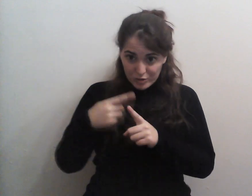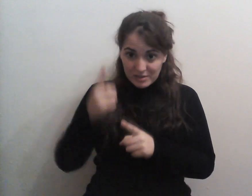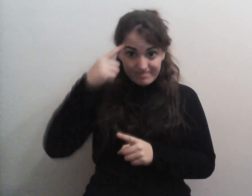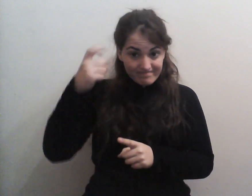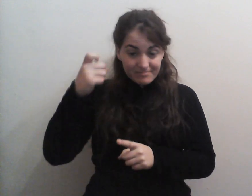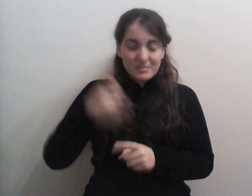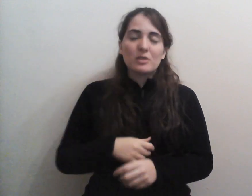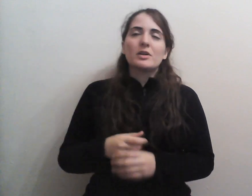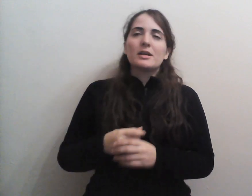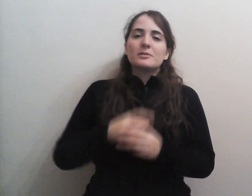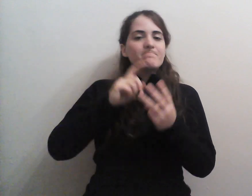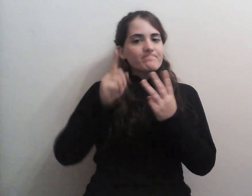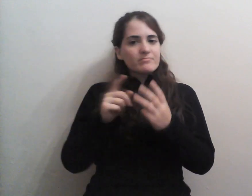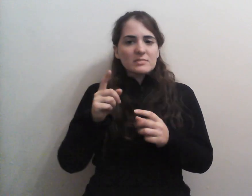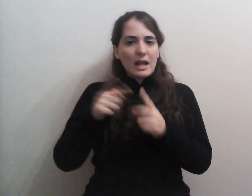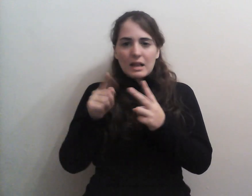textualmente, ¿qué hizo Dios en el pasado?